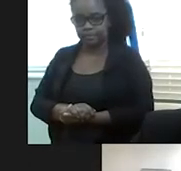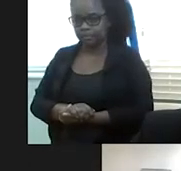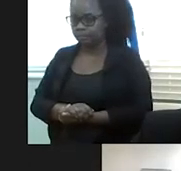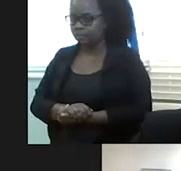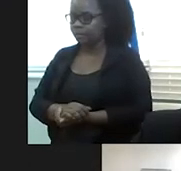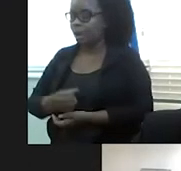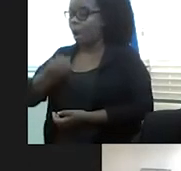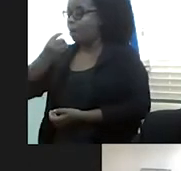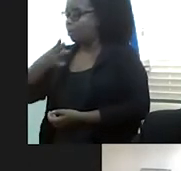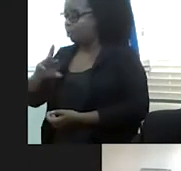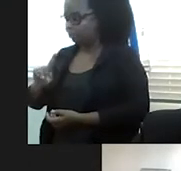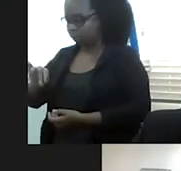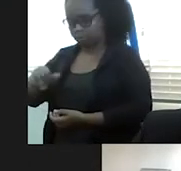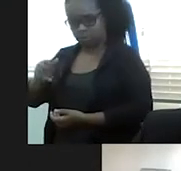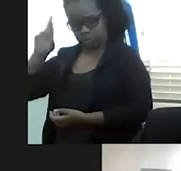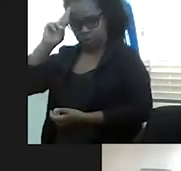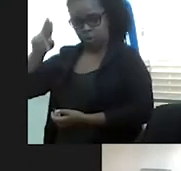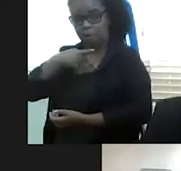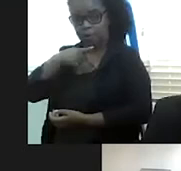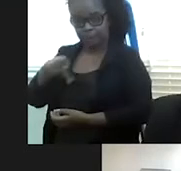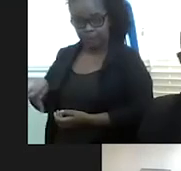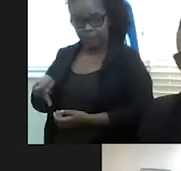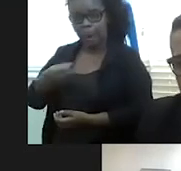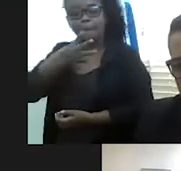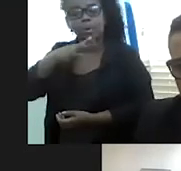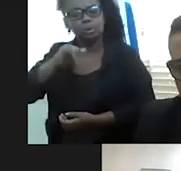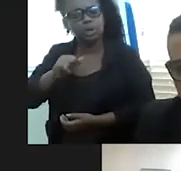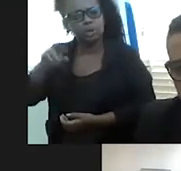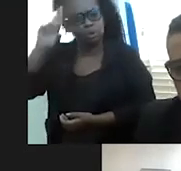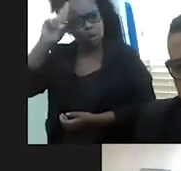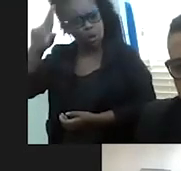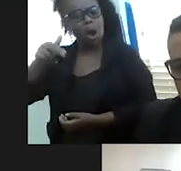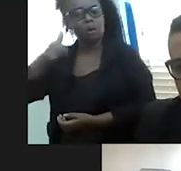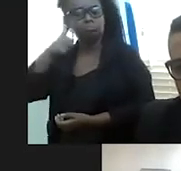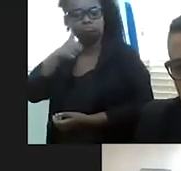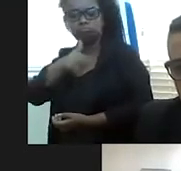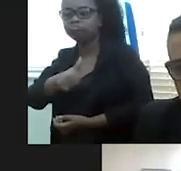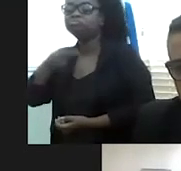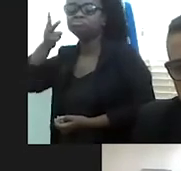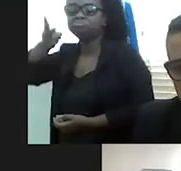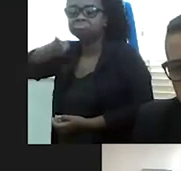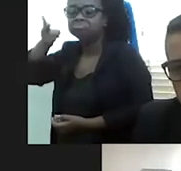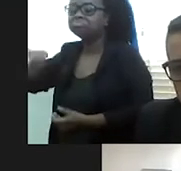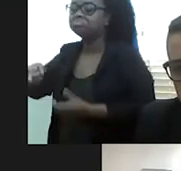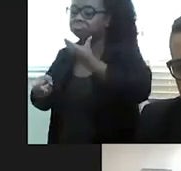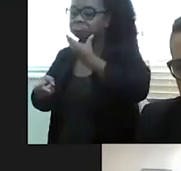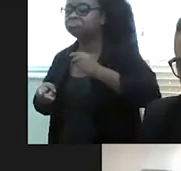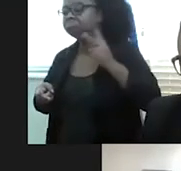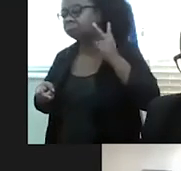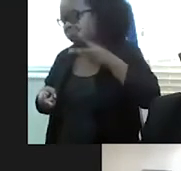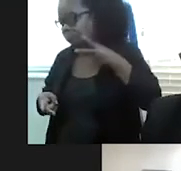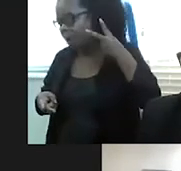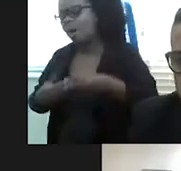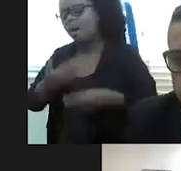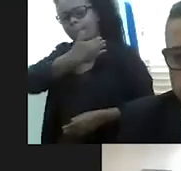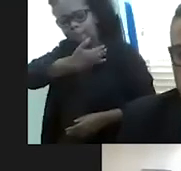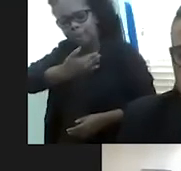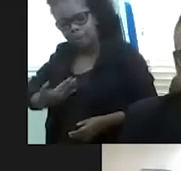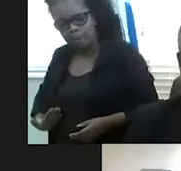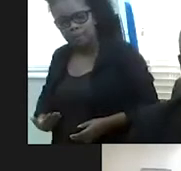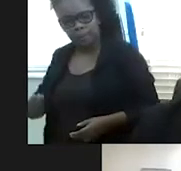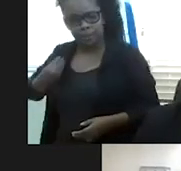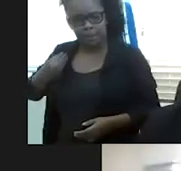Bom dia, senhor presidente. Bom dia, senhor presidente. Bom dia, senhoras e senhores diretores. O presente imprensa.